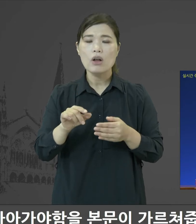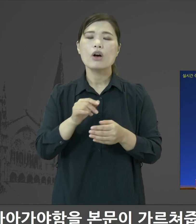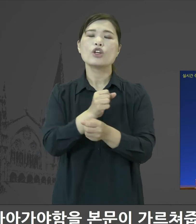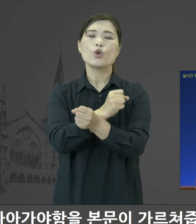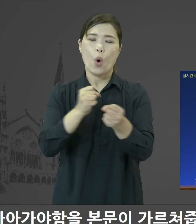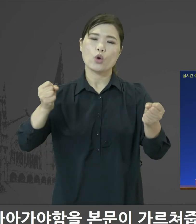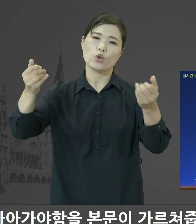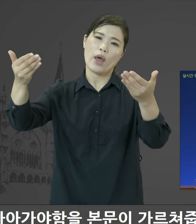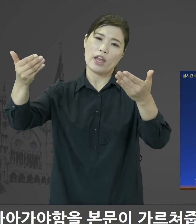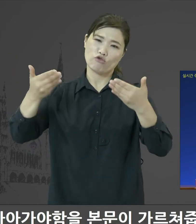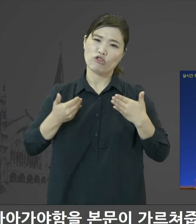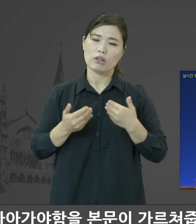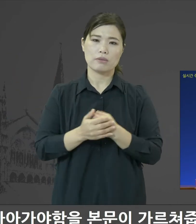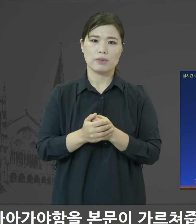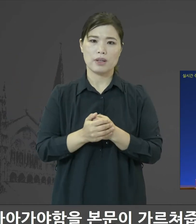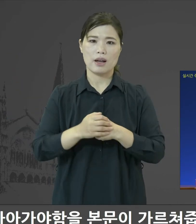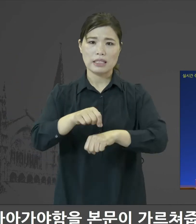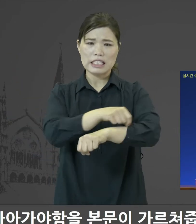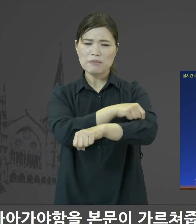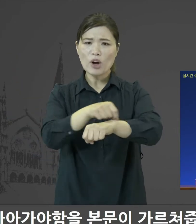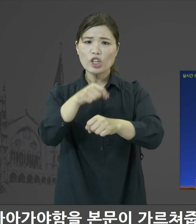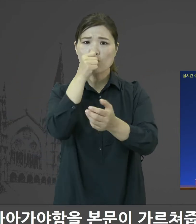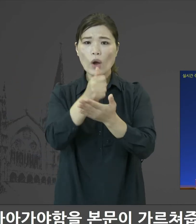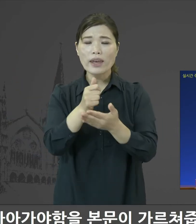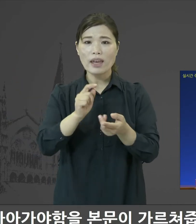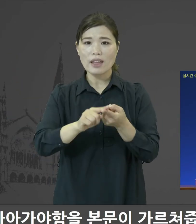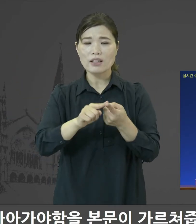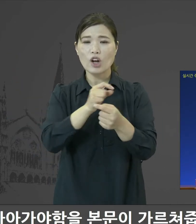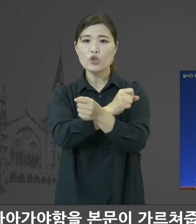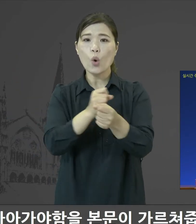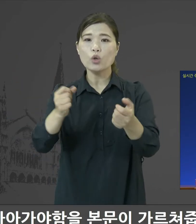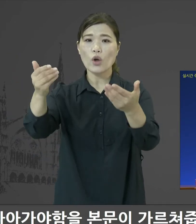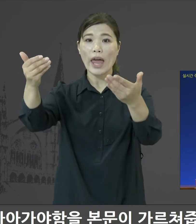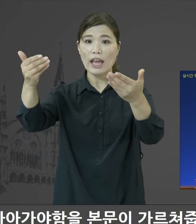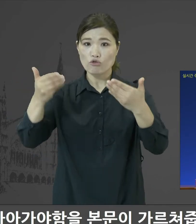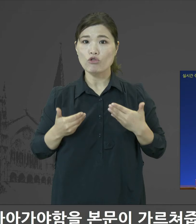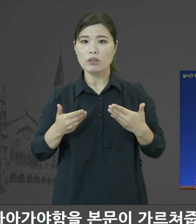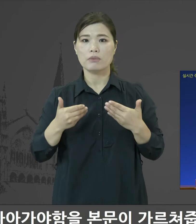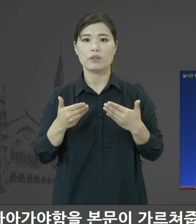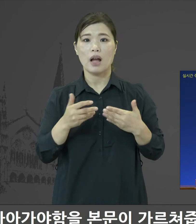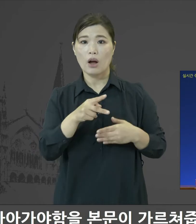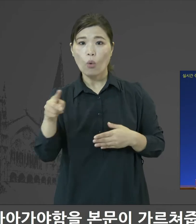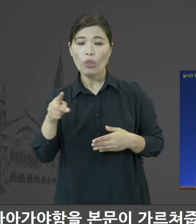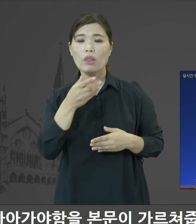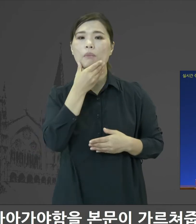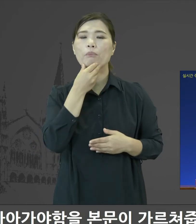겁니다. 특별히 죄를 용서해 준 겁니다. 이게 복음입니다.